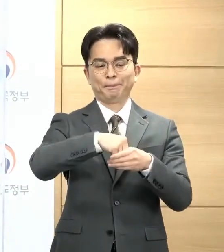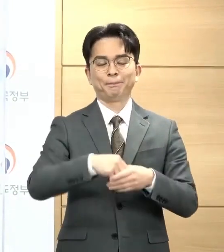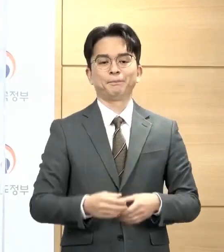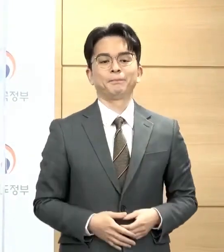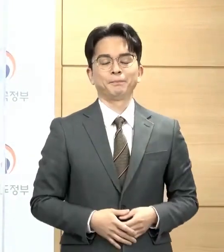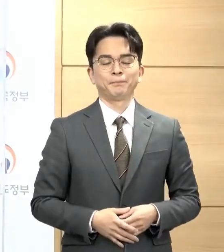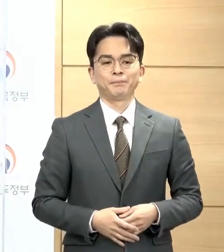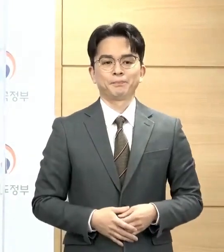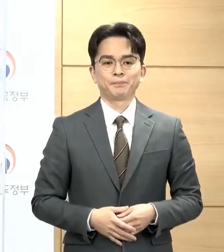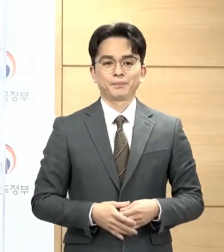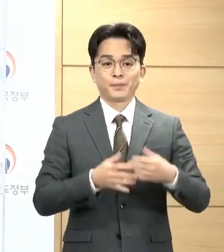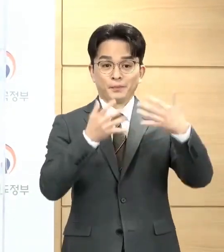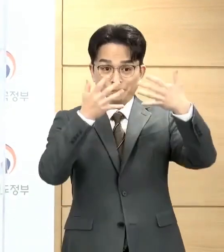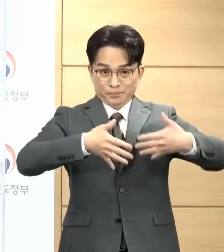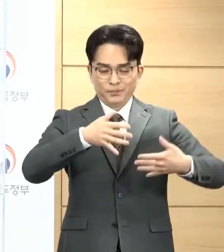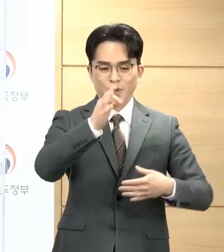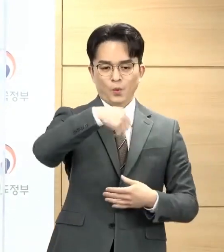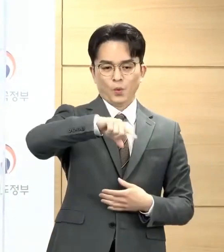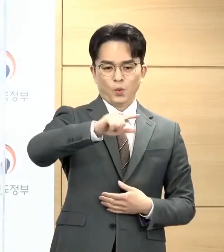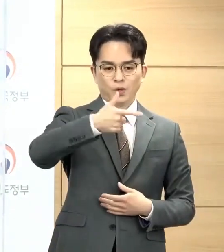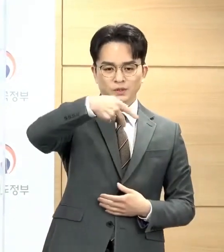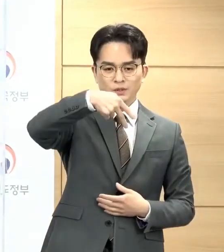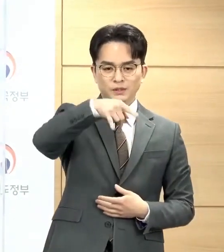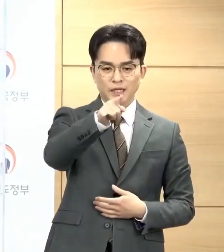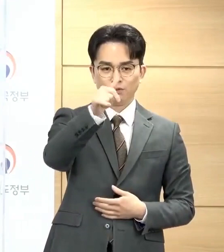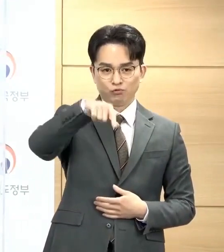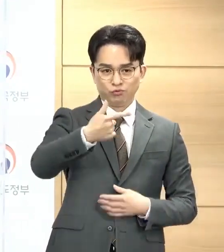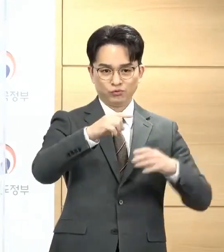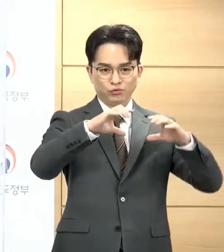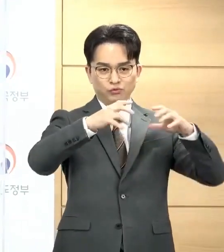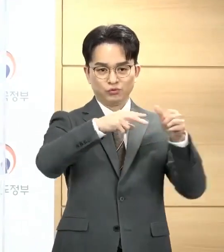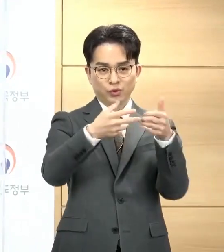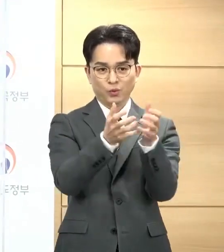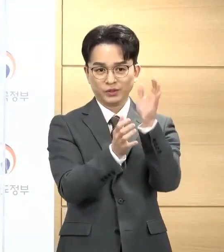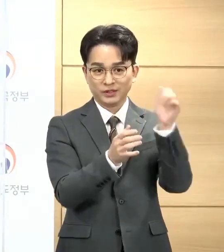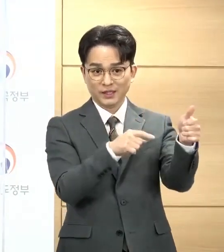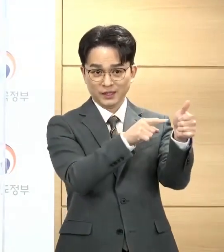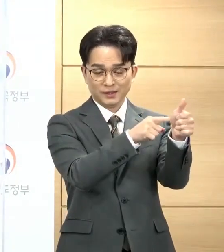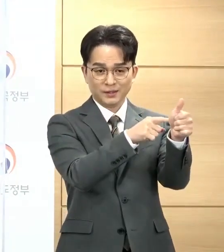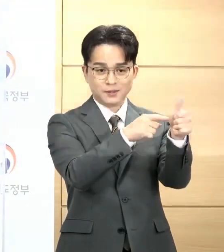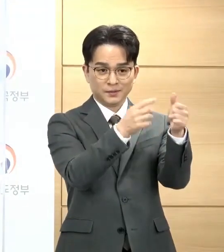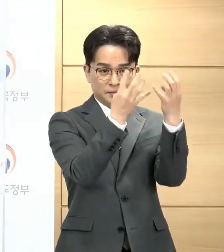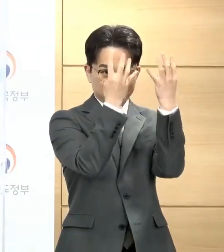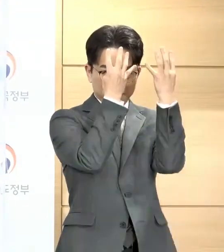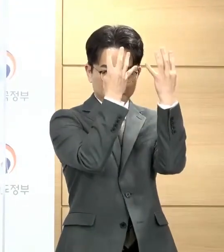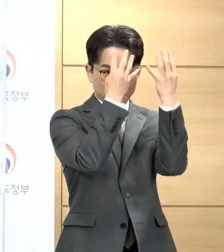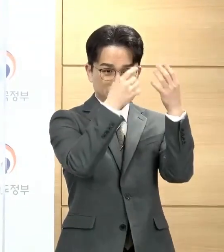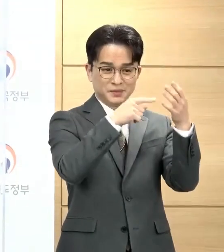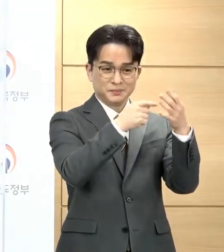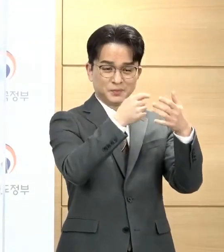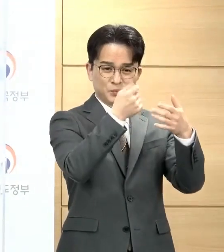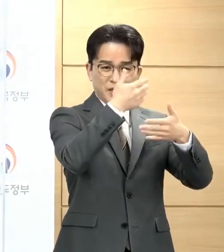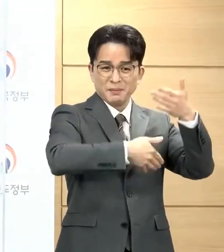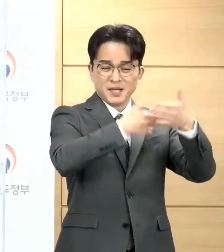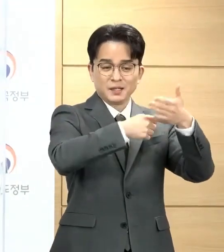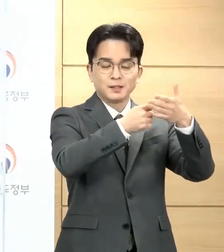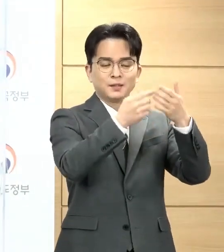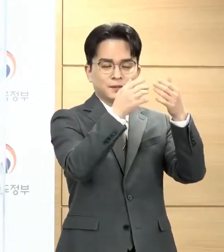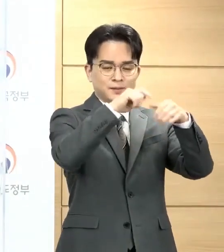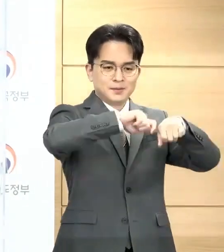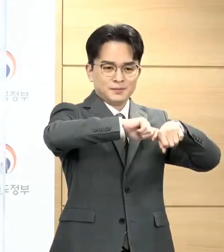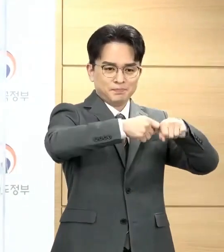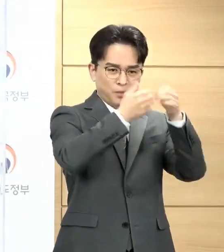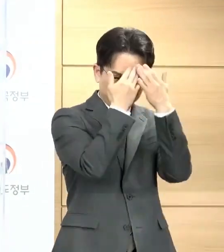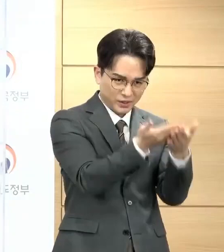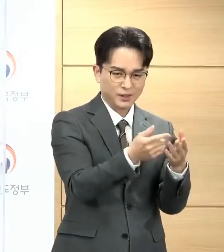다만 원세훈 전 국가정보원장은 잔 형기를 감형하고 김경수